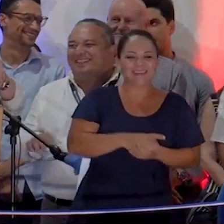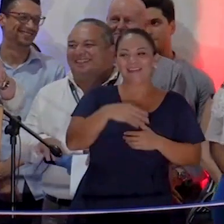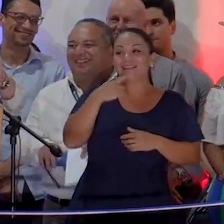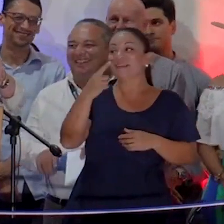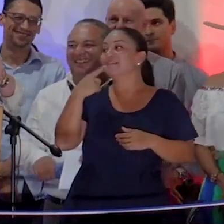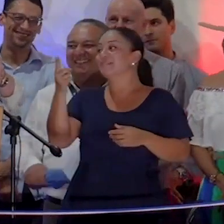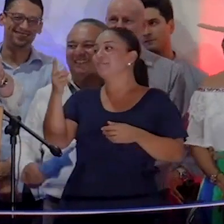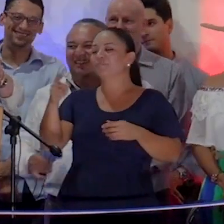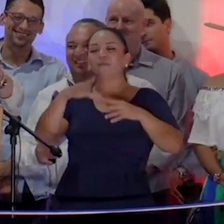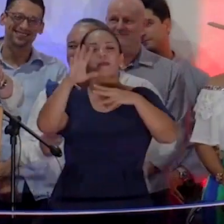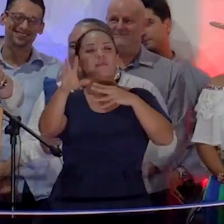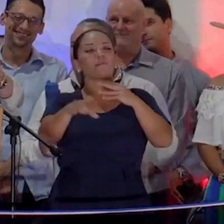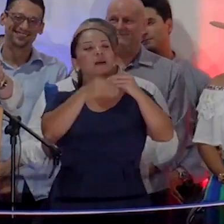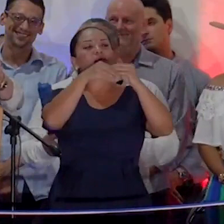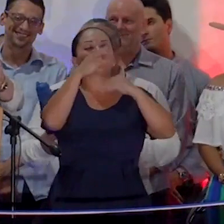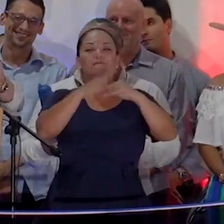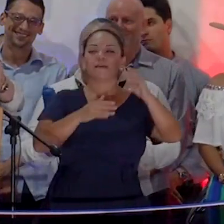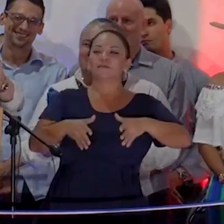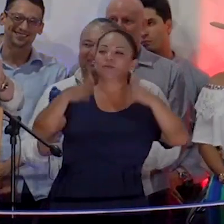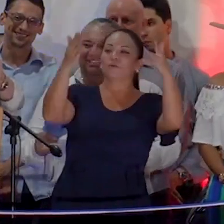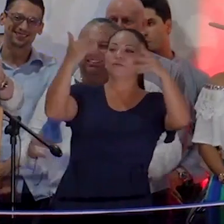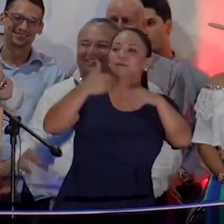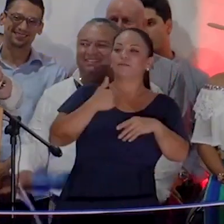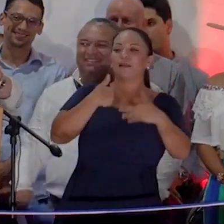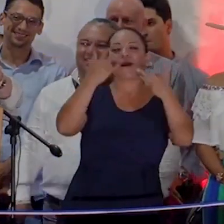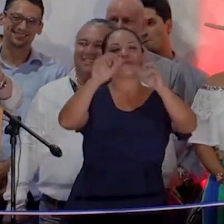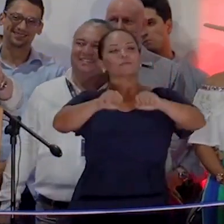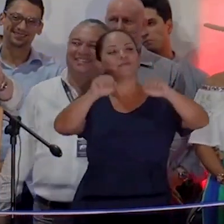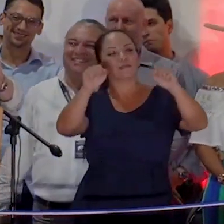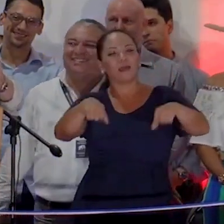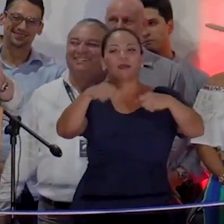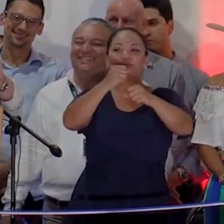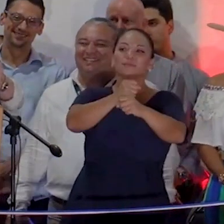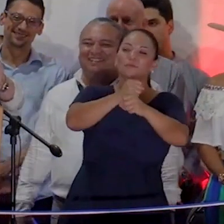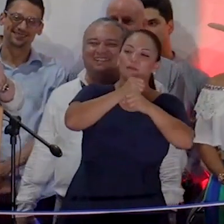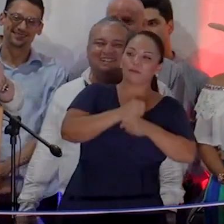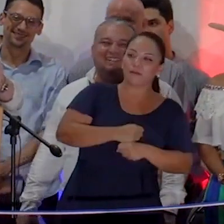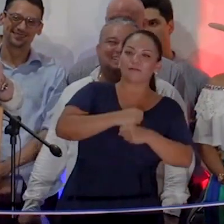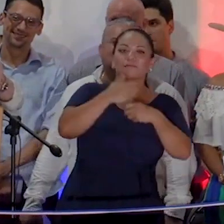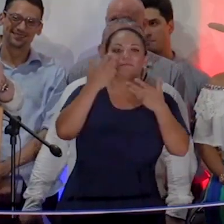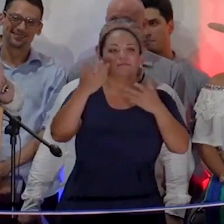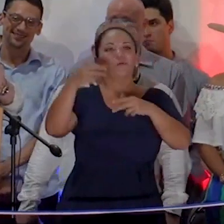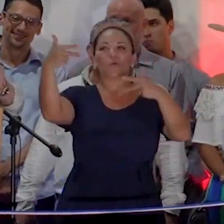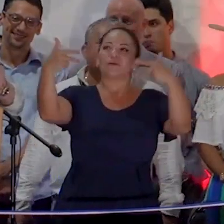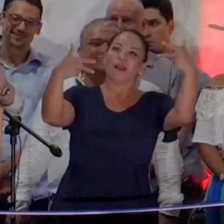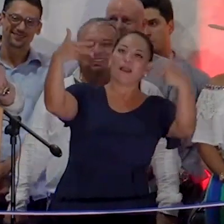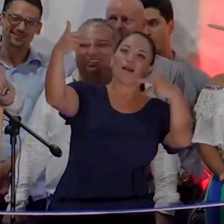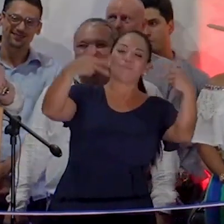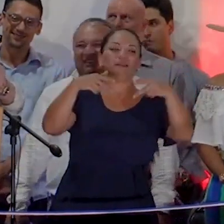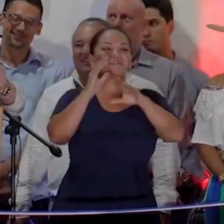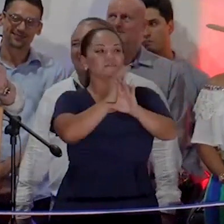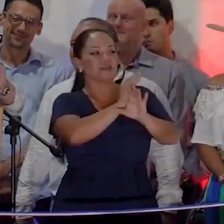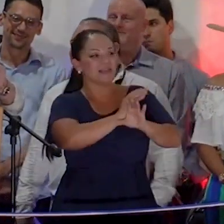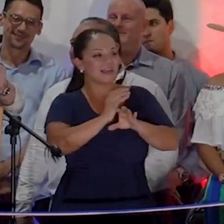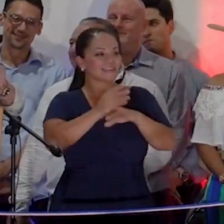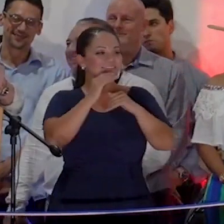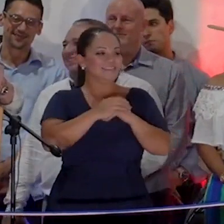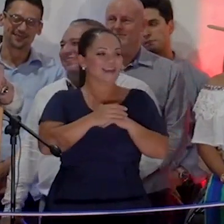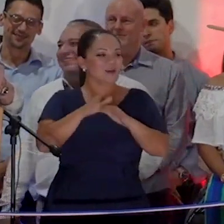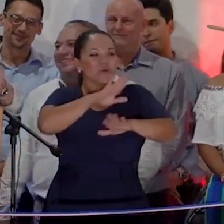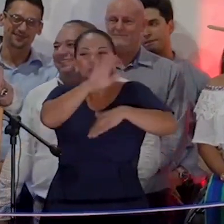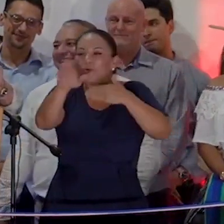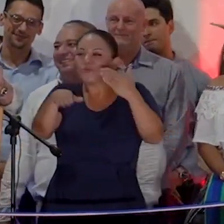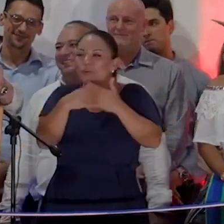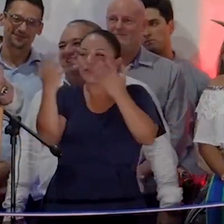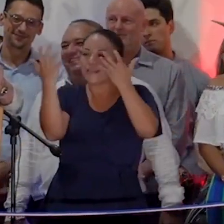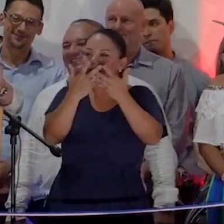dice, además la edificación contará con un sistema de seguridad mediante cámaras de vigilancia, así como todas